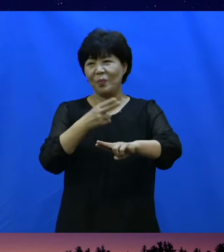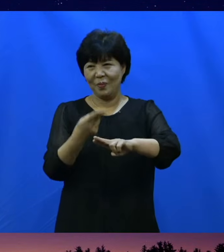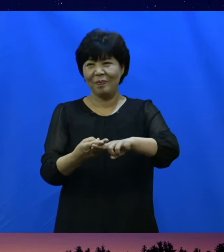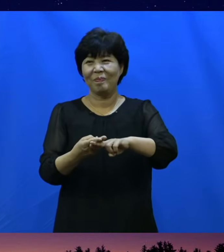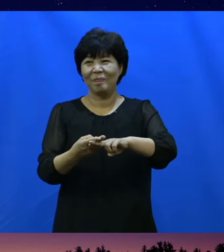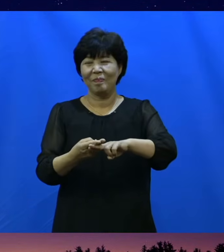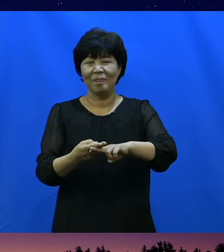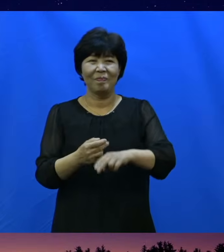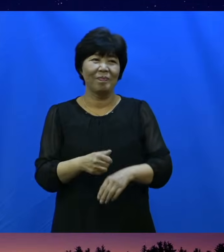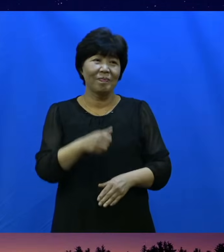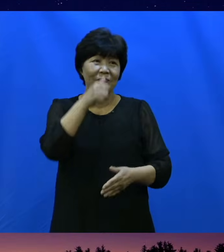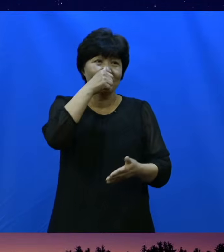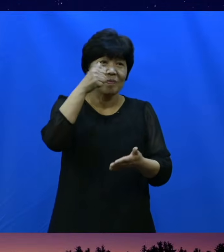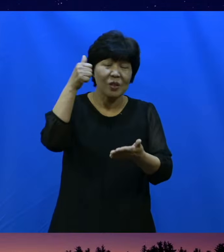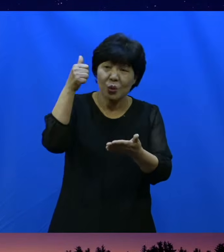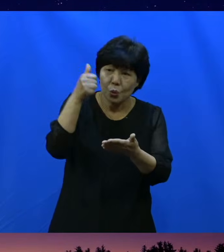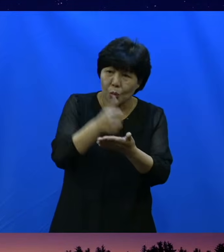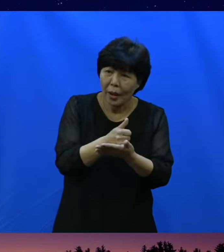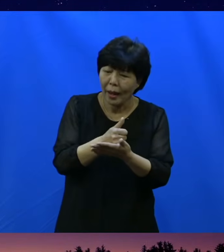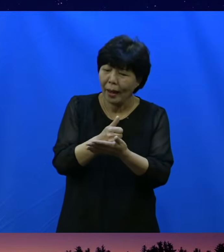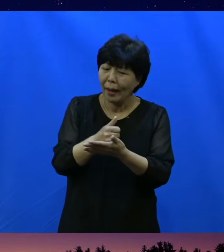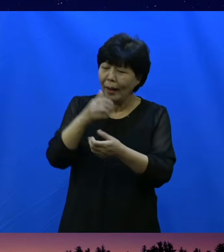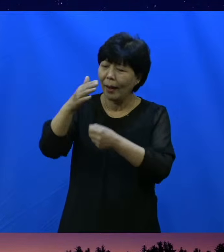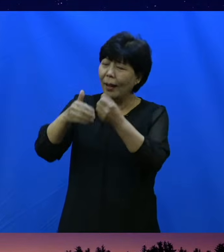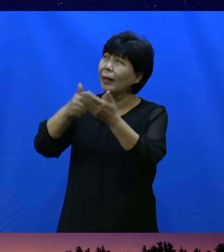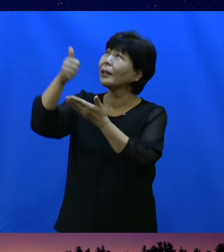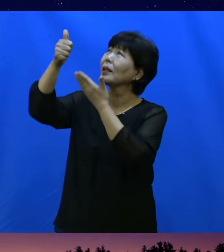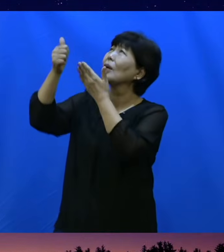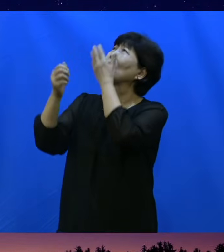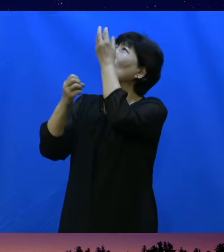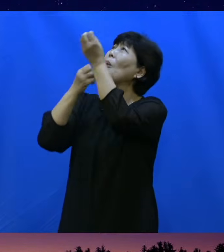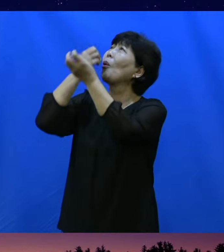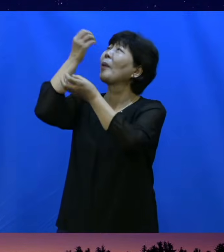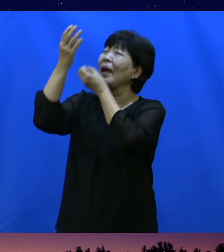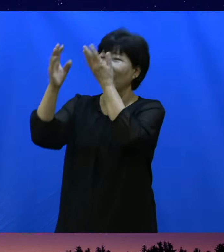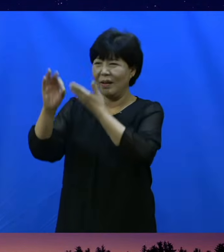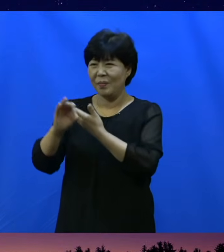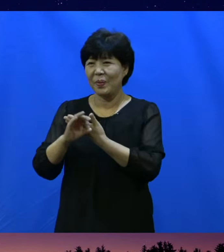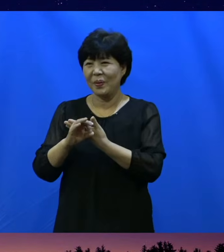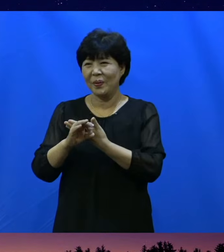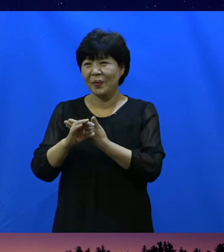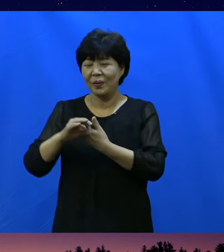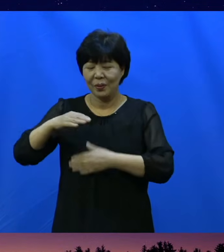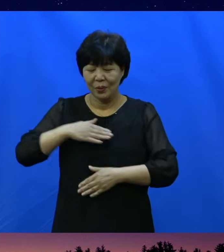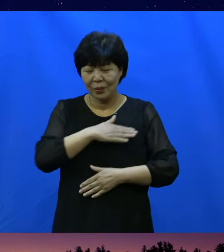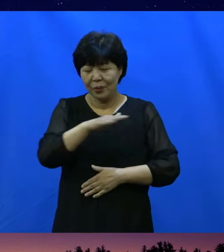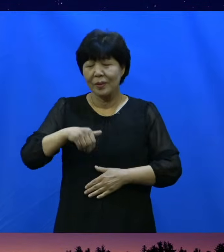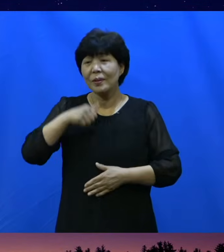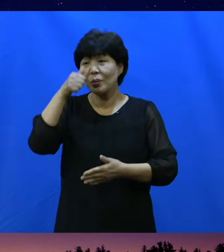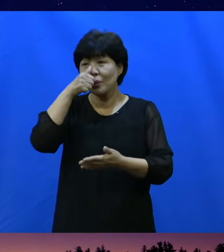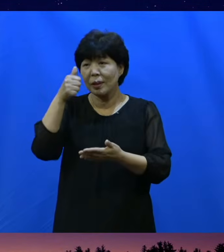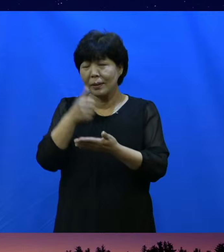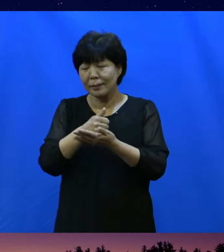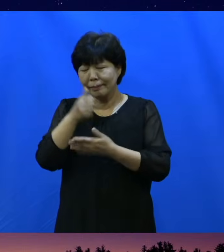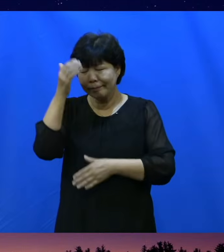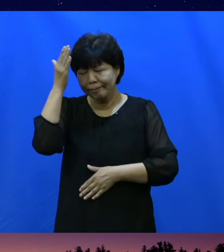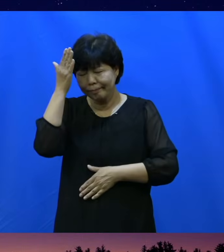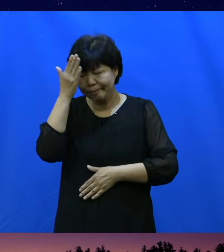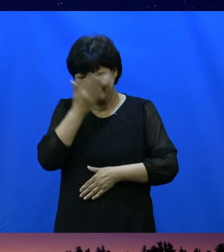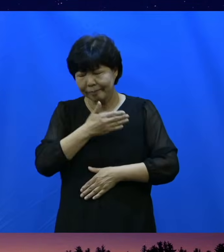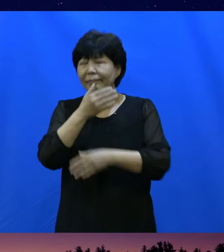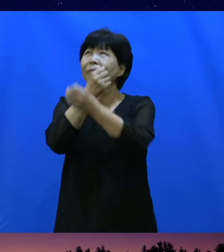그러니까 죄를 그냥 자백하는 겁니다. 자백하는 거예요. 그냥 자백하는 거. 주님, 내가